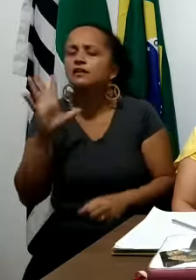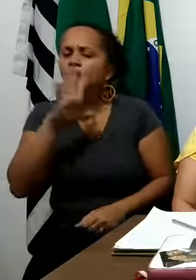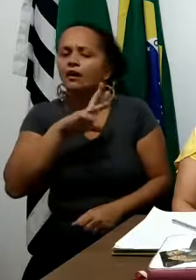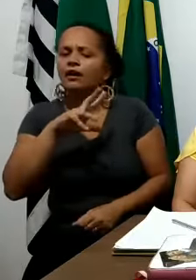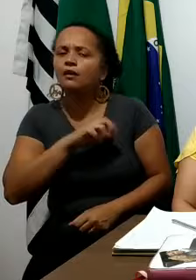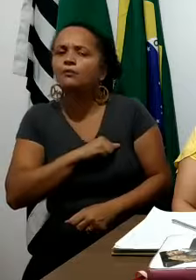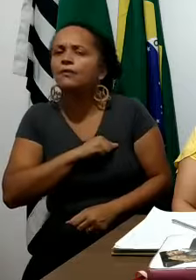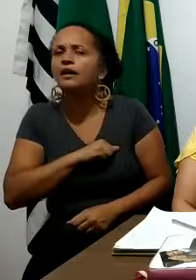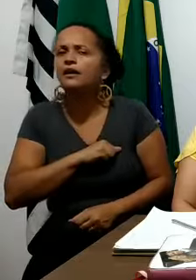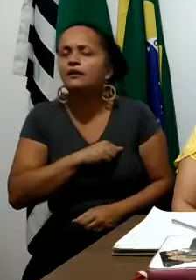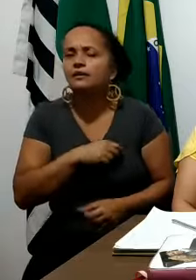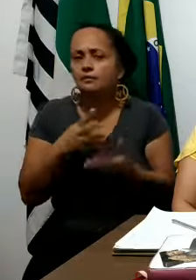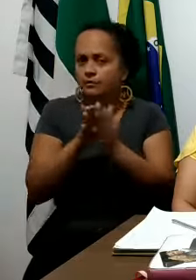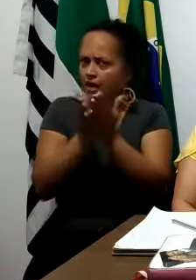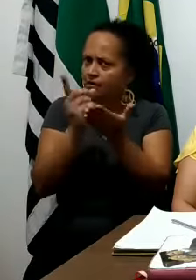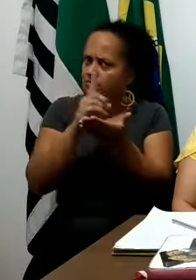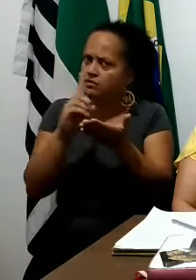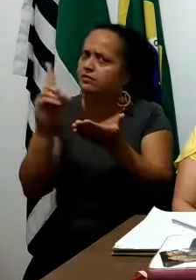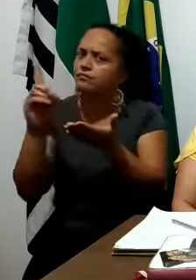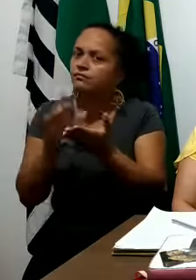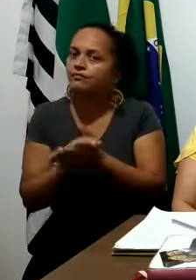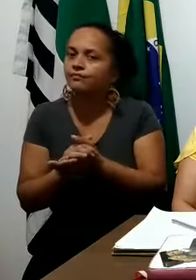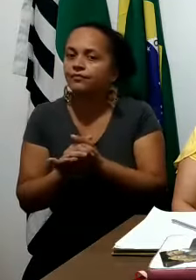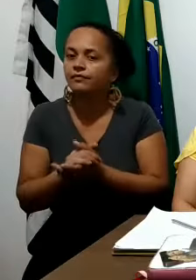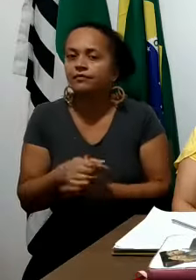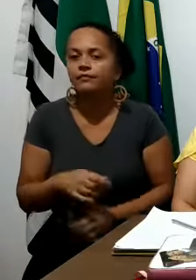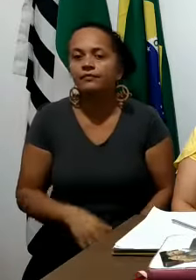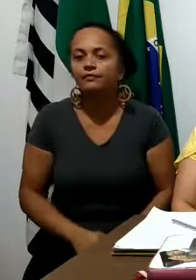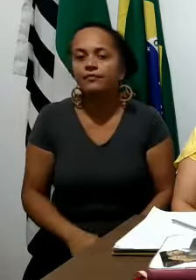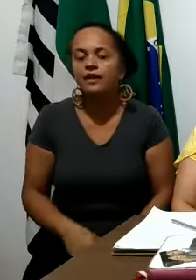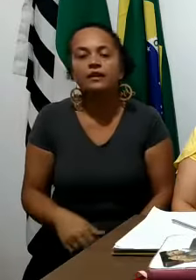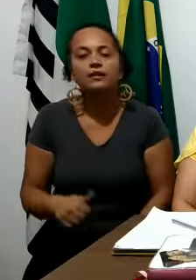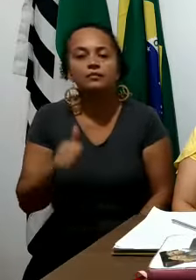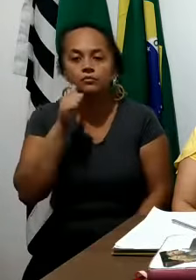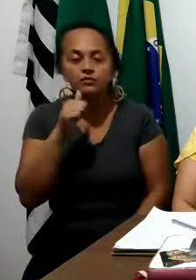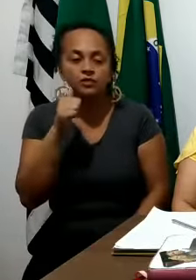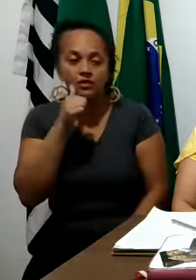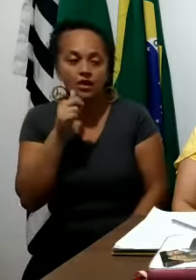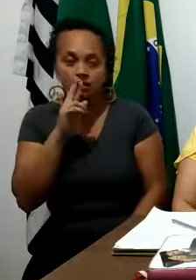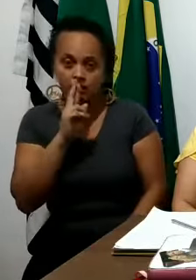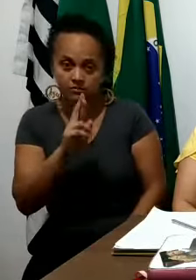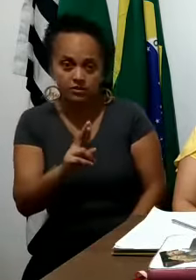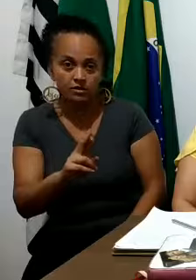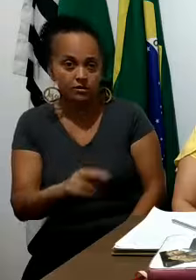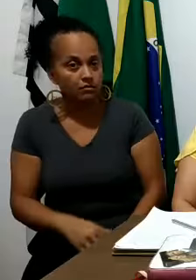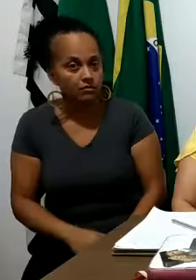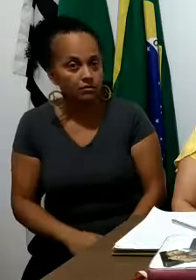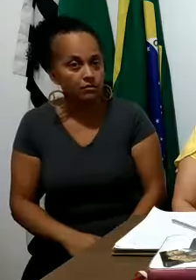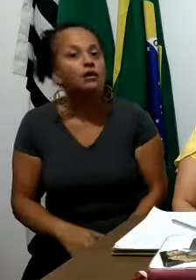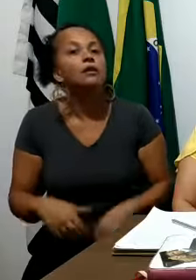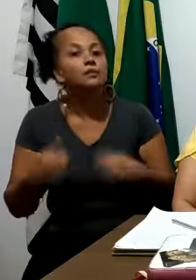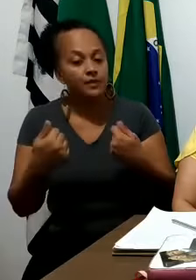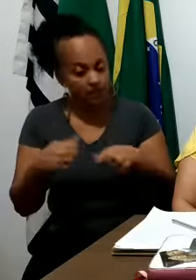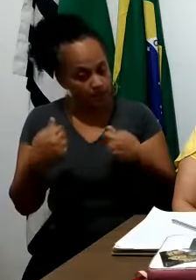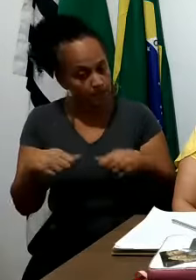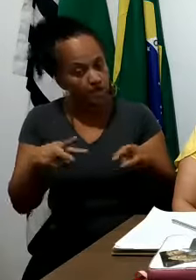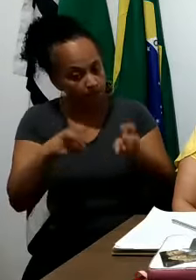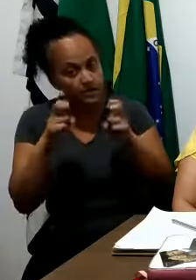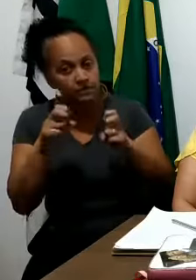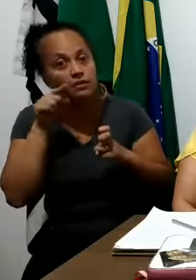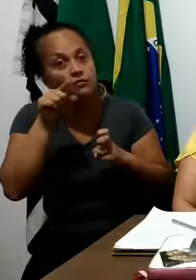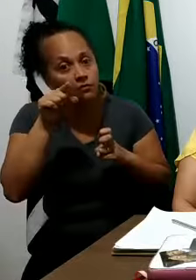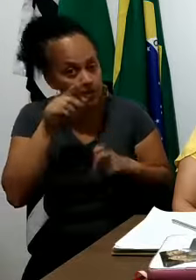pais são apaixonados e amam a palavra de Deus. Como é que a gente, exatamente, como é que a gente faz o nosso filho gostar de orar? É